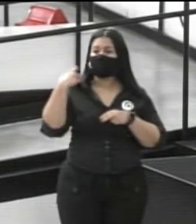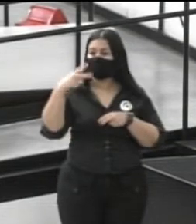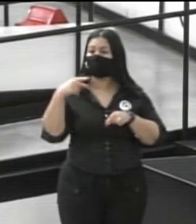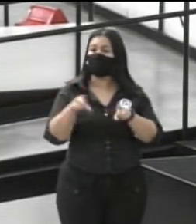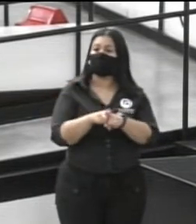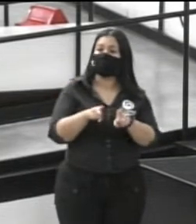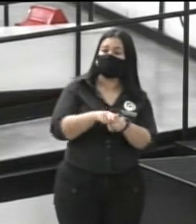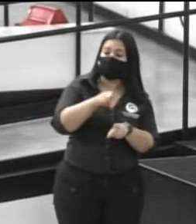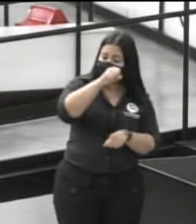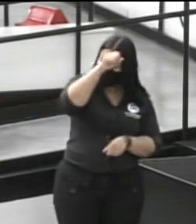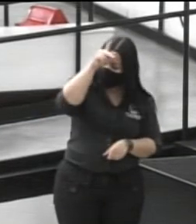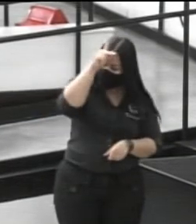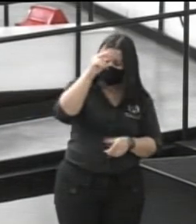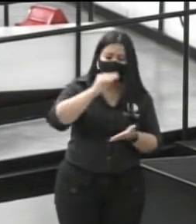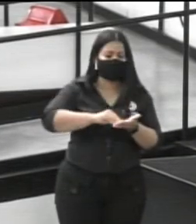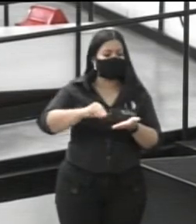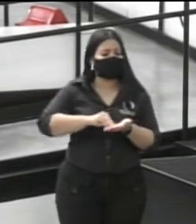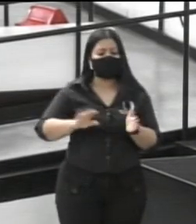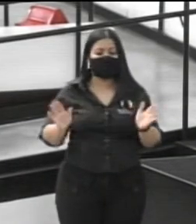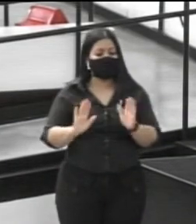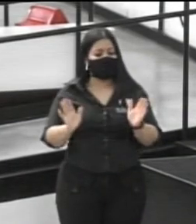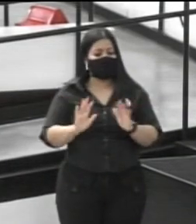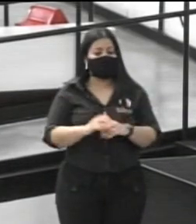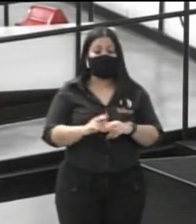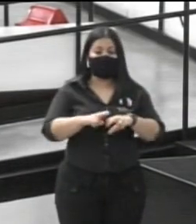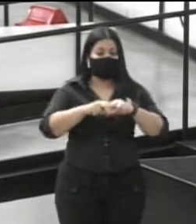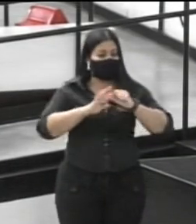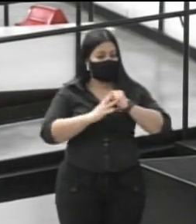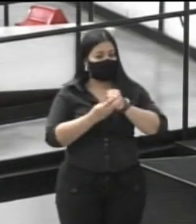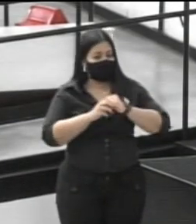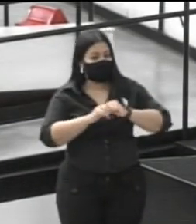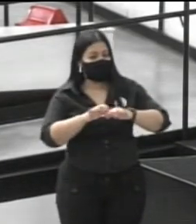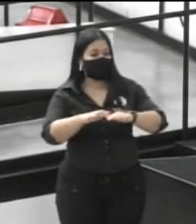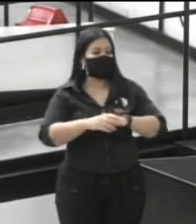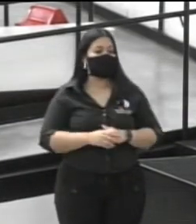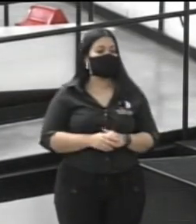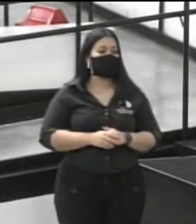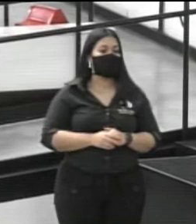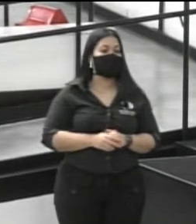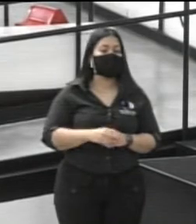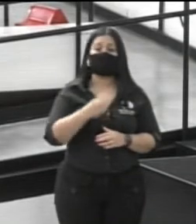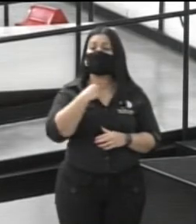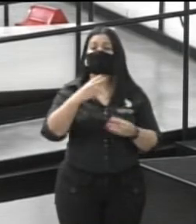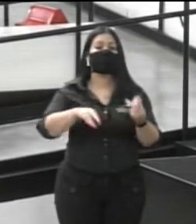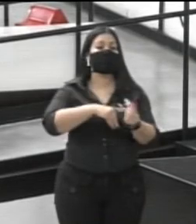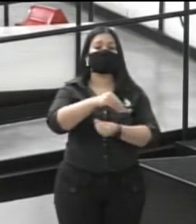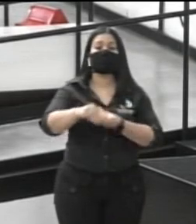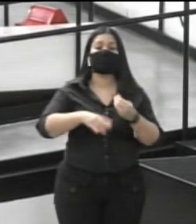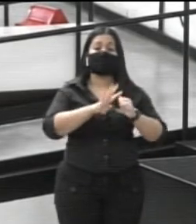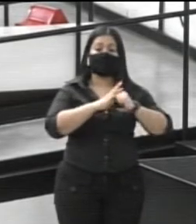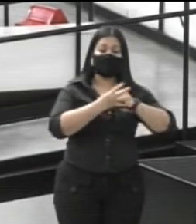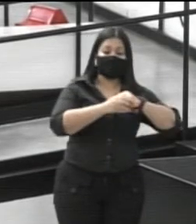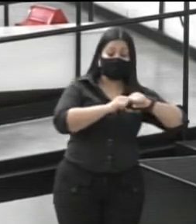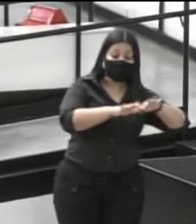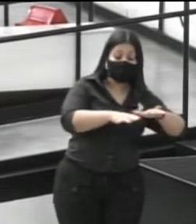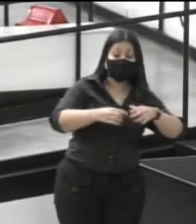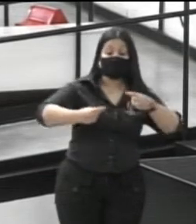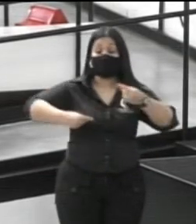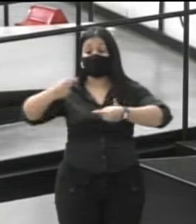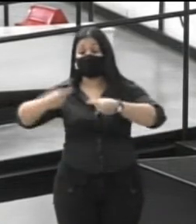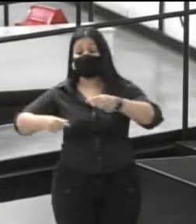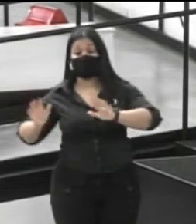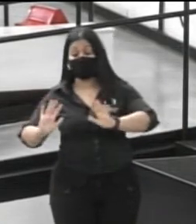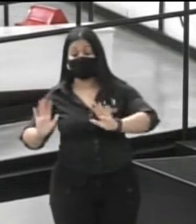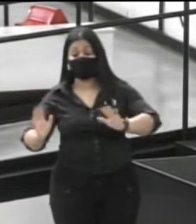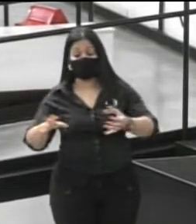pelo secretário, é uma questão de pandemia. Mas aí não dá para misturar pandemia com política. Não dá,